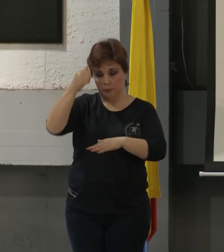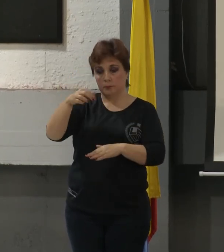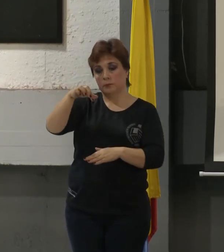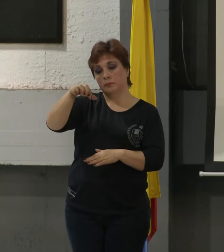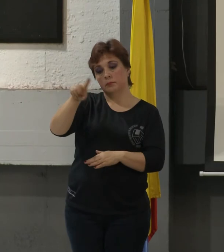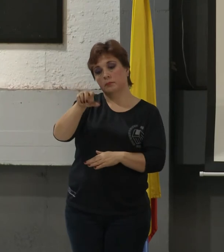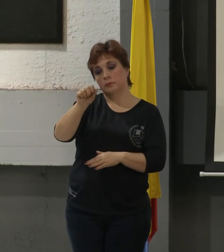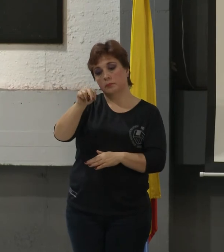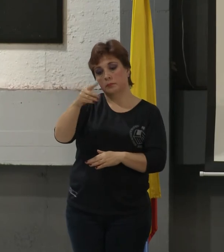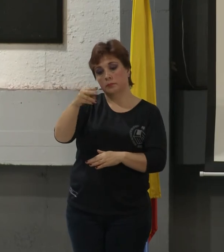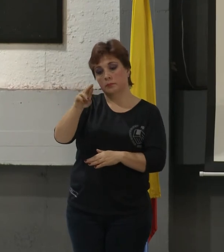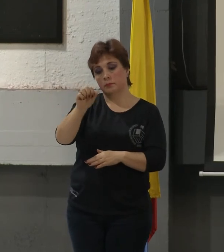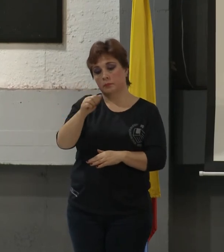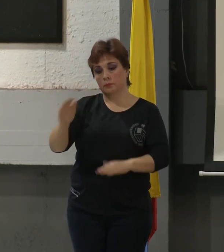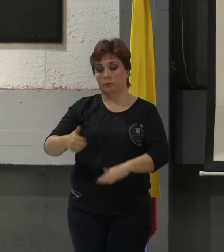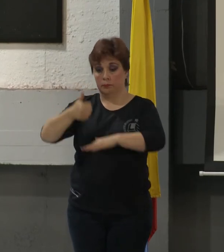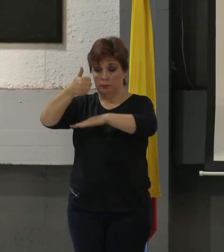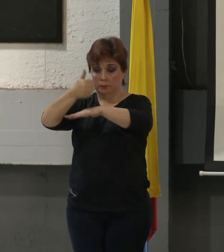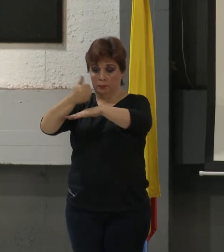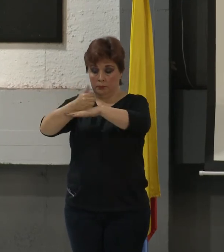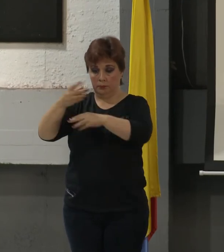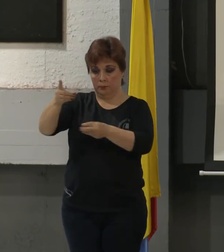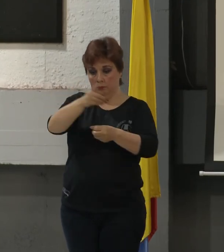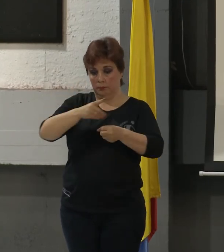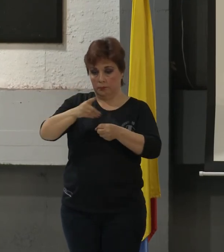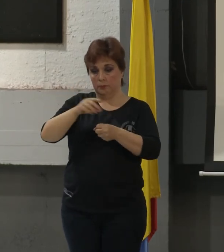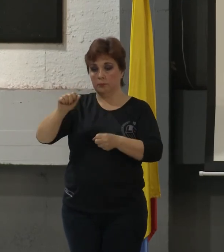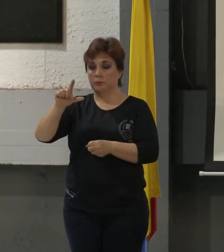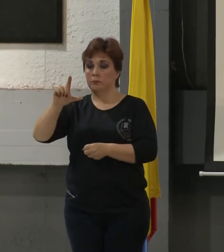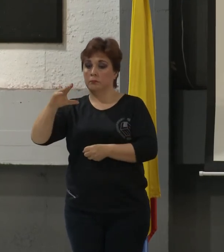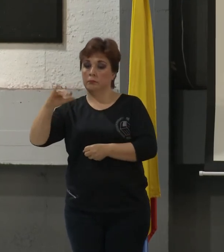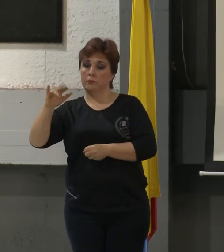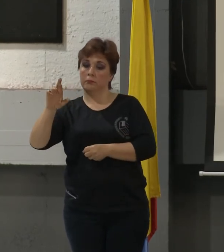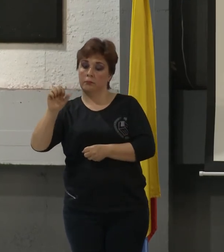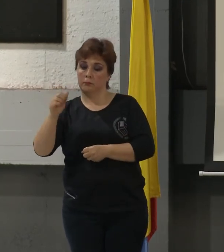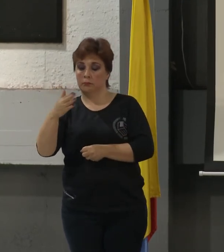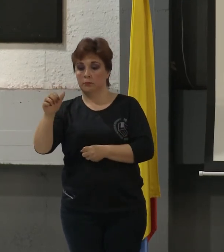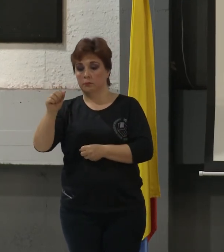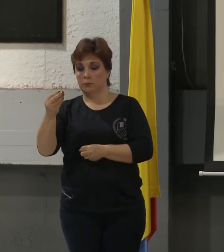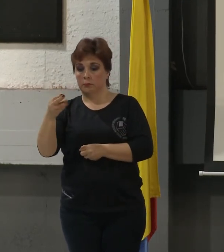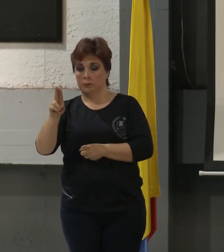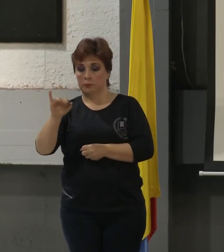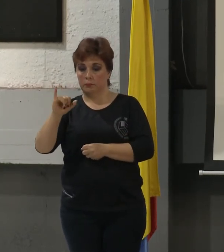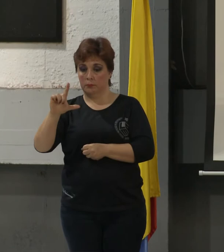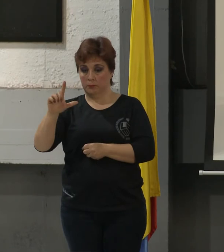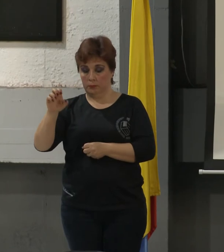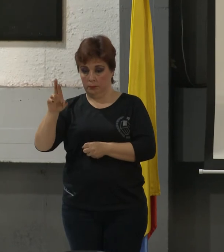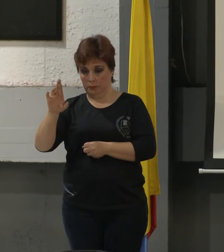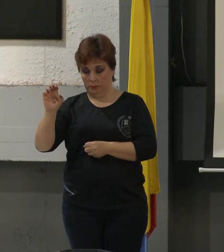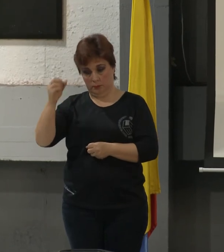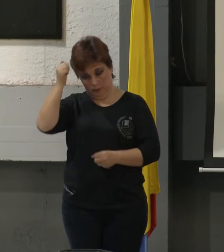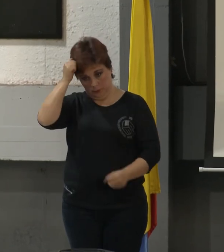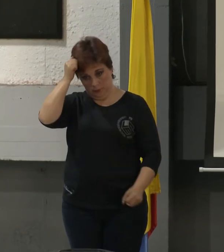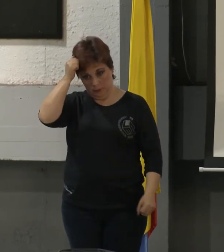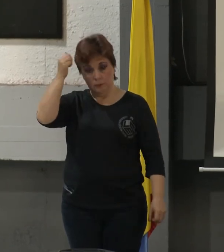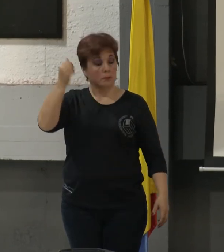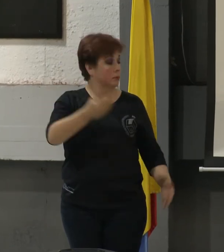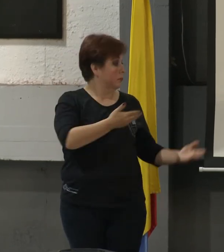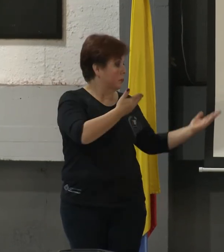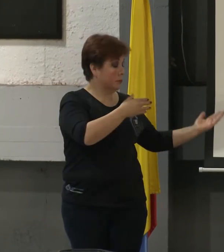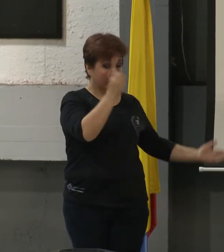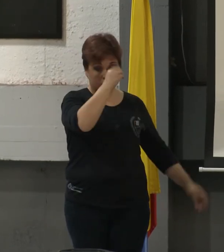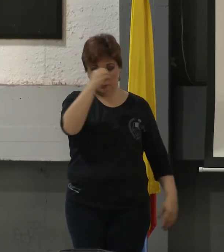la directora del departamento de psicopedagogía profesora alzira gilera y en representación de la licenciatura el profesor omar romero